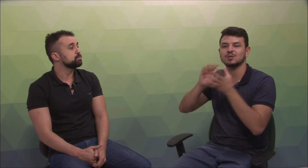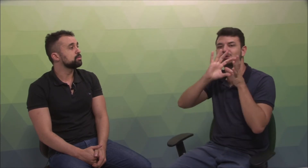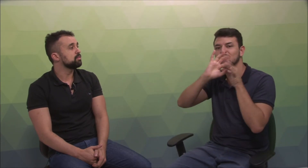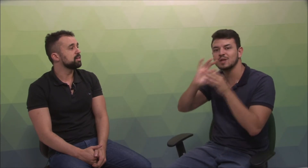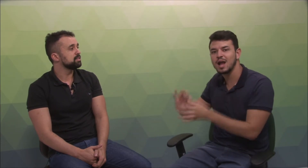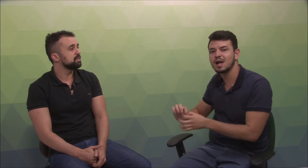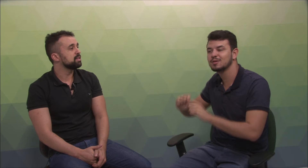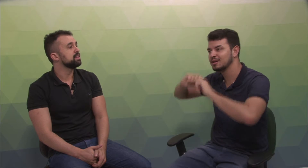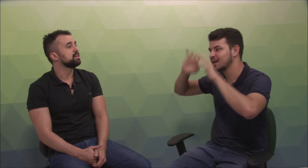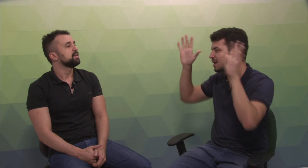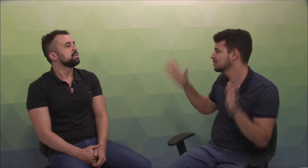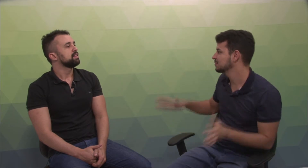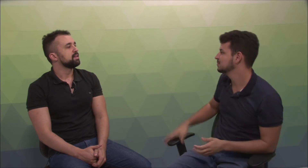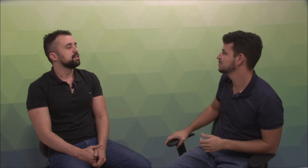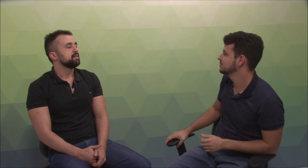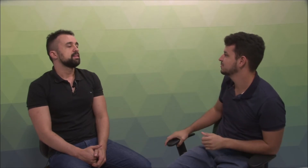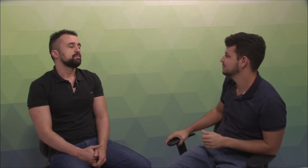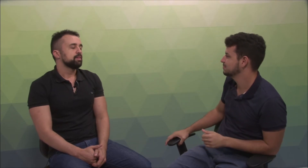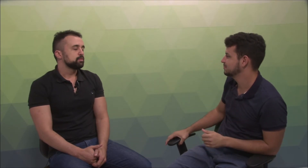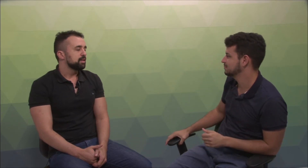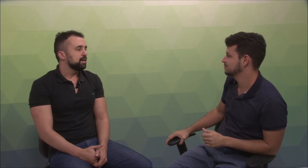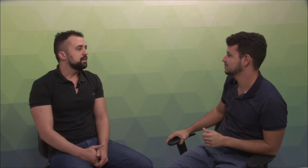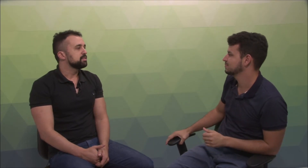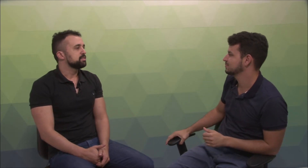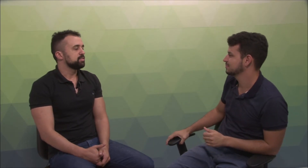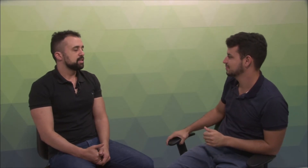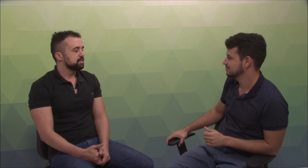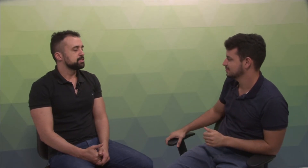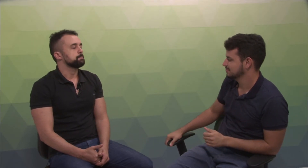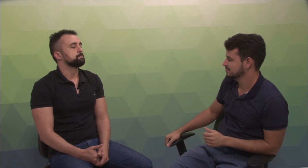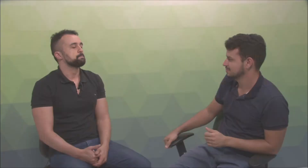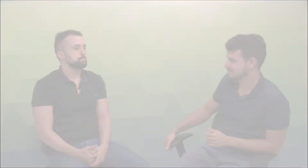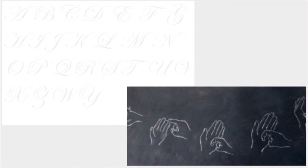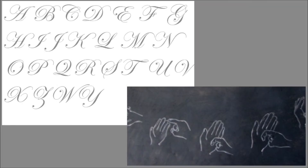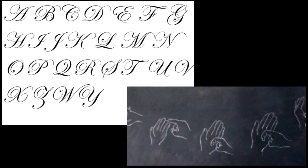não vai entender, né? Falta clareza se fizer assim.